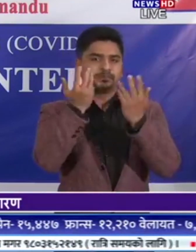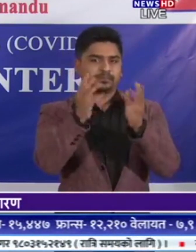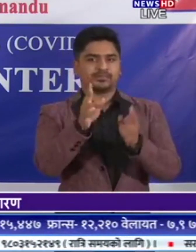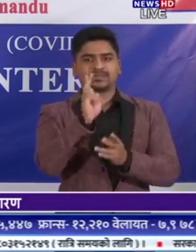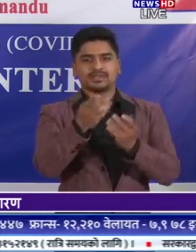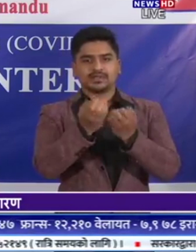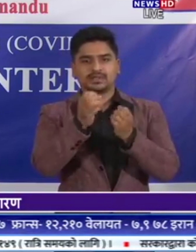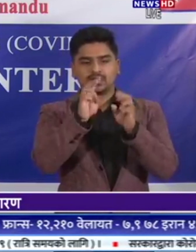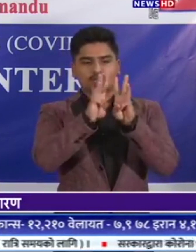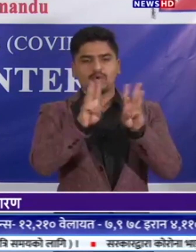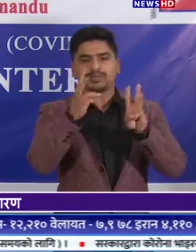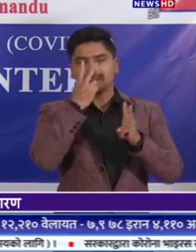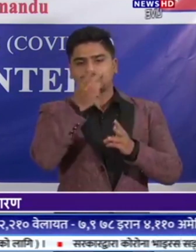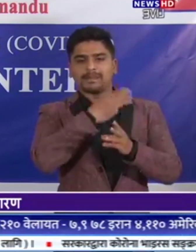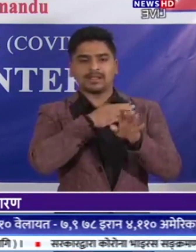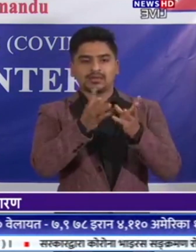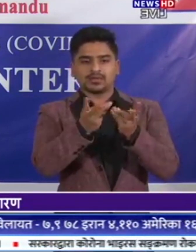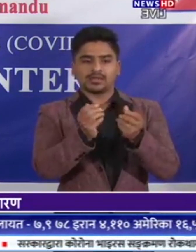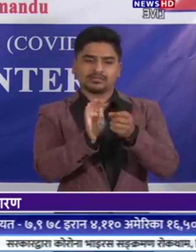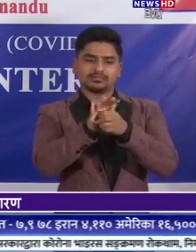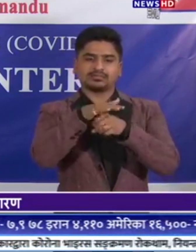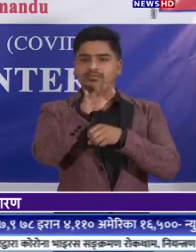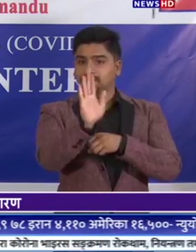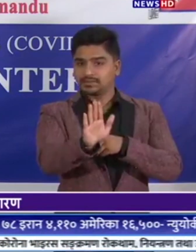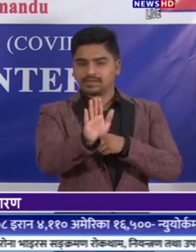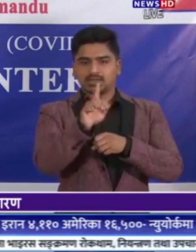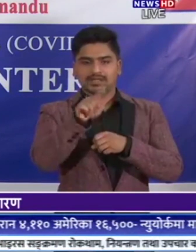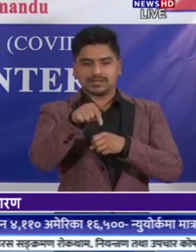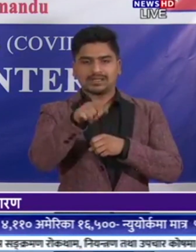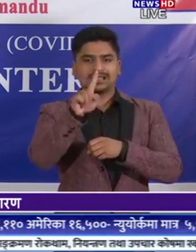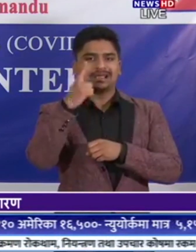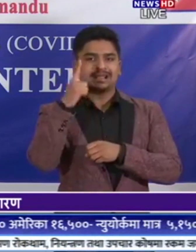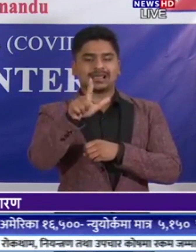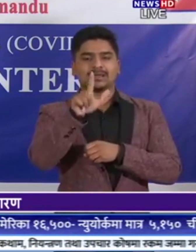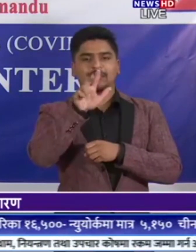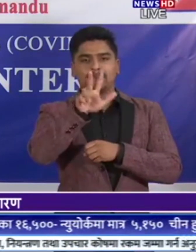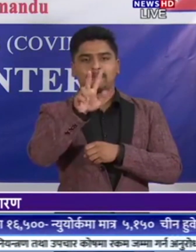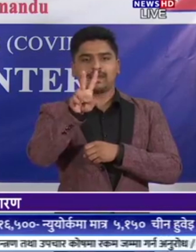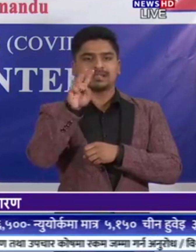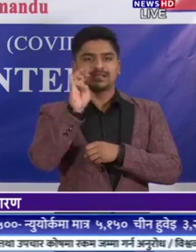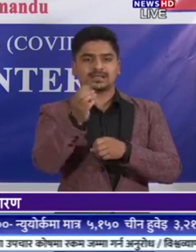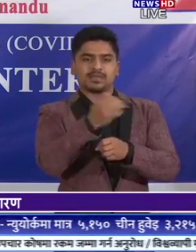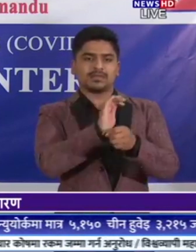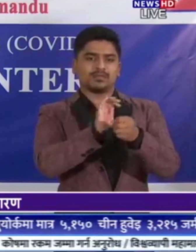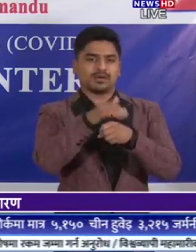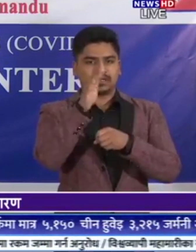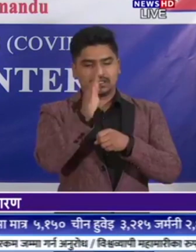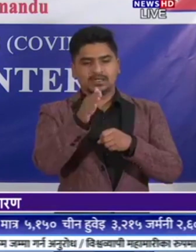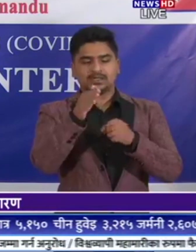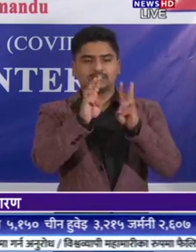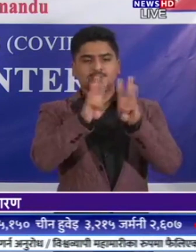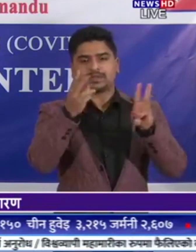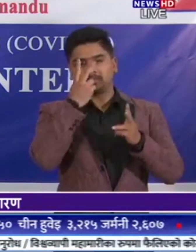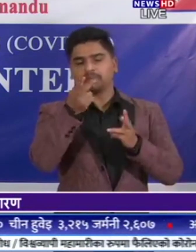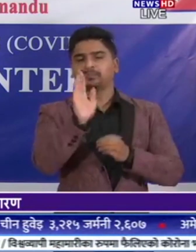ये शरी ये शेवाचाईली